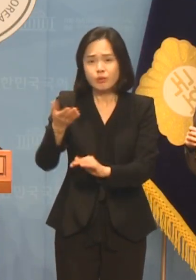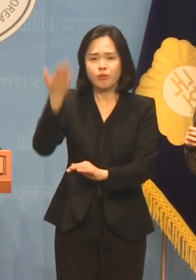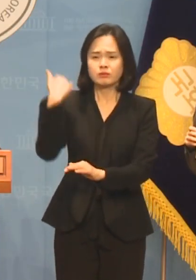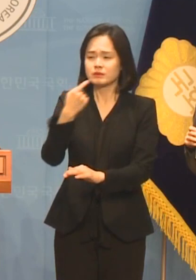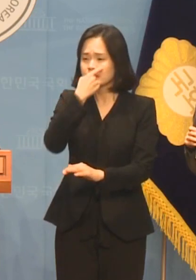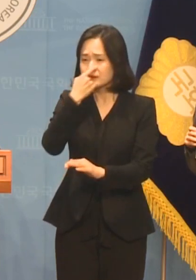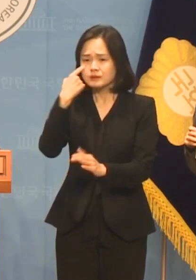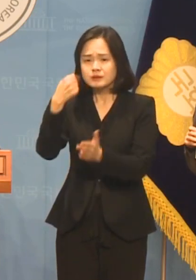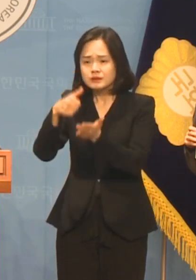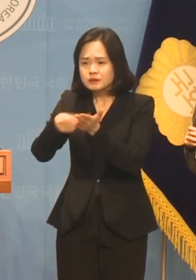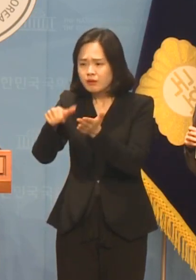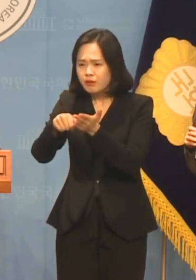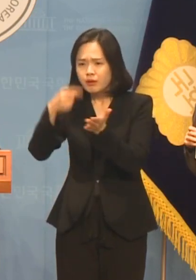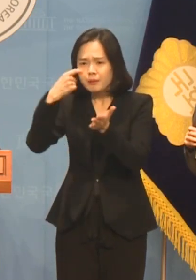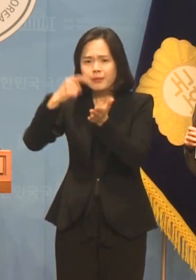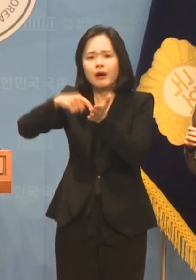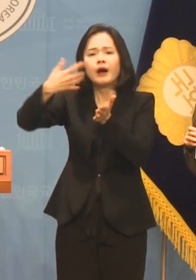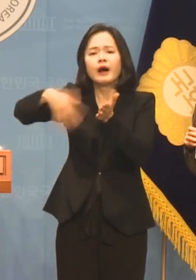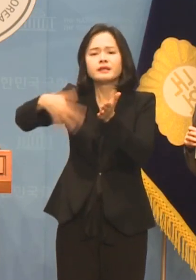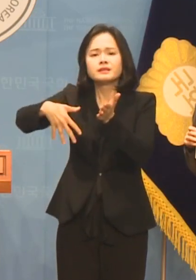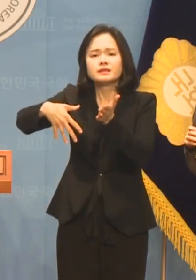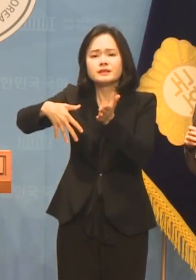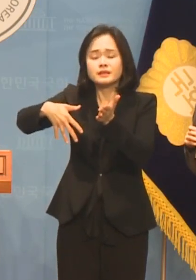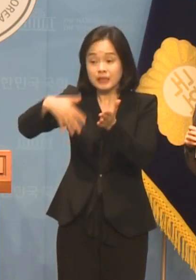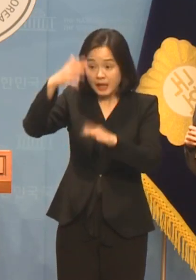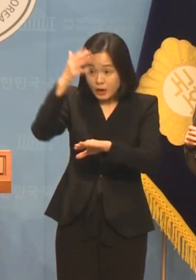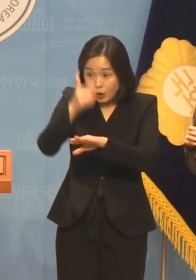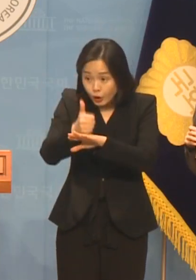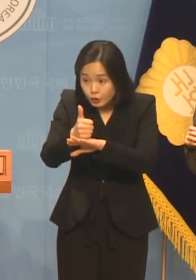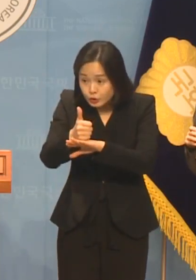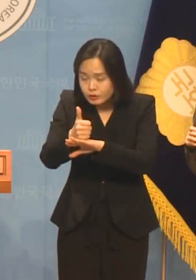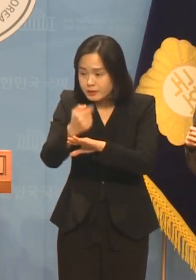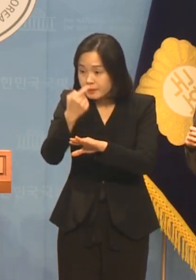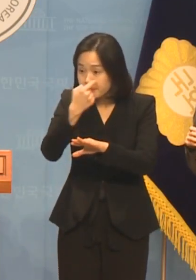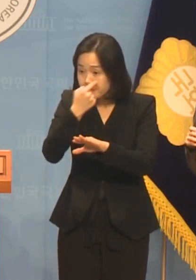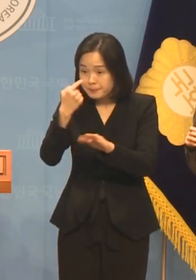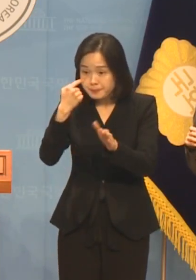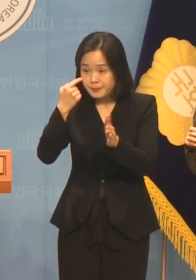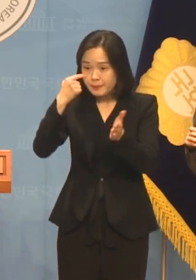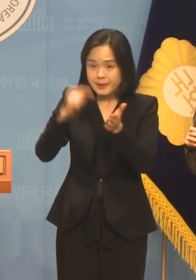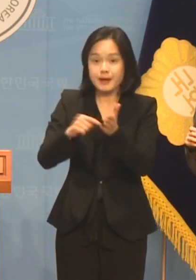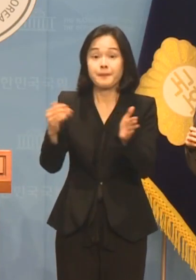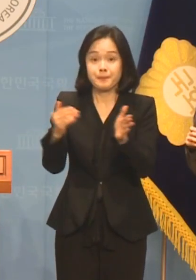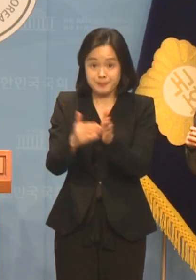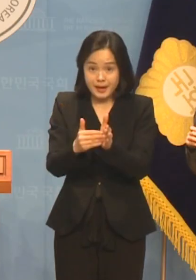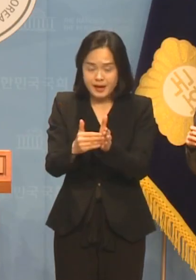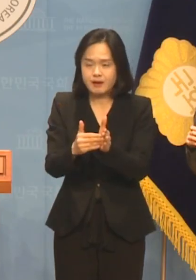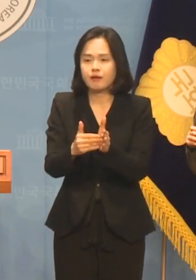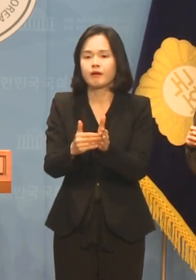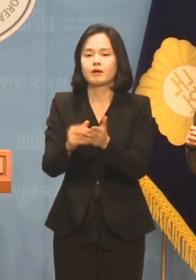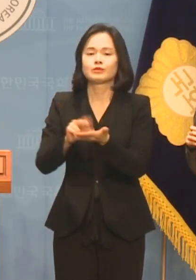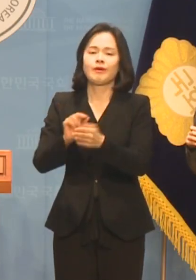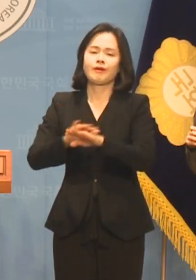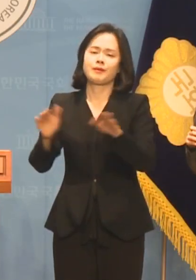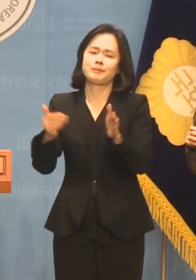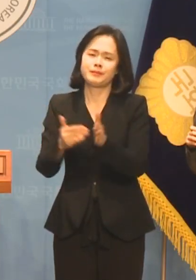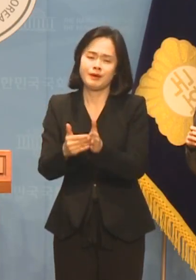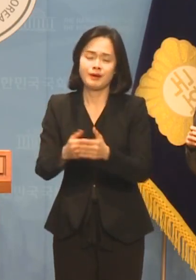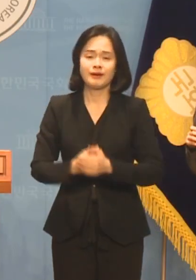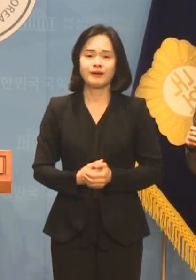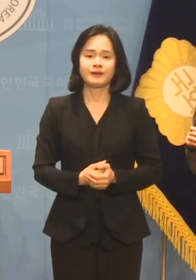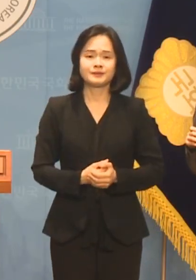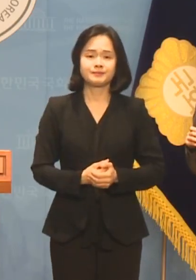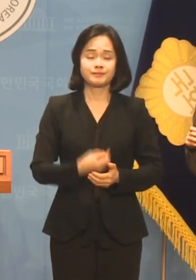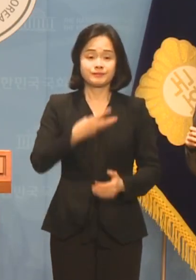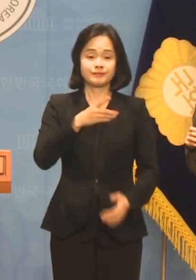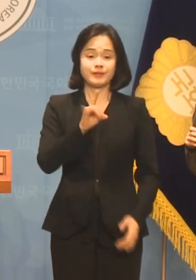여러 가지가 이번 무죄를 만들어낸 것 같습니다. 다시 한번 태안이법도 만들고 구하라법도 만들고 여러